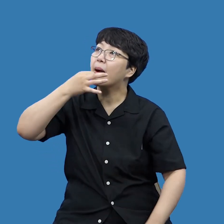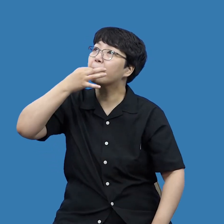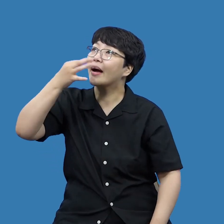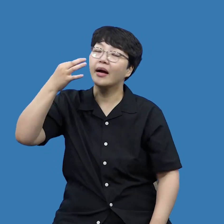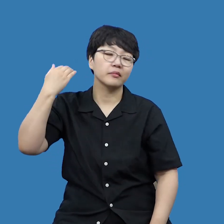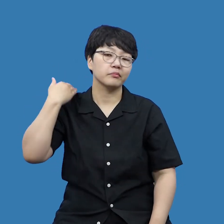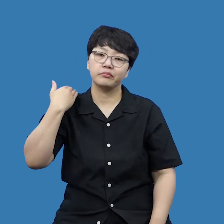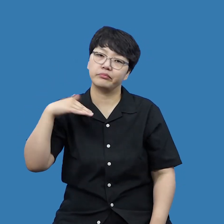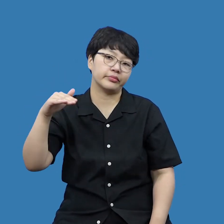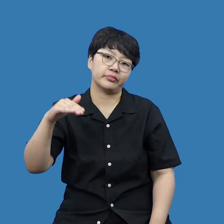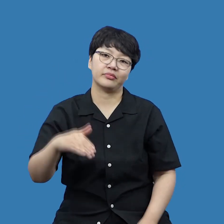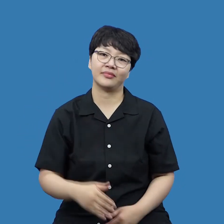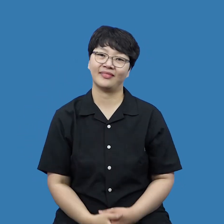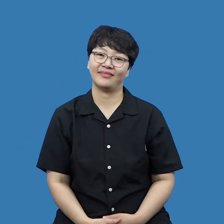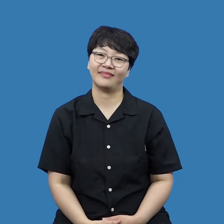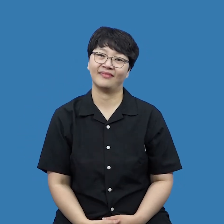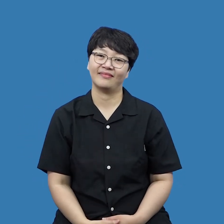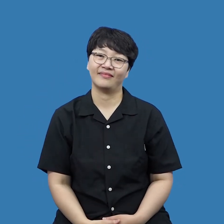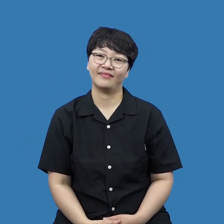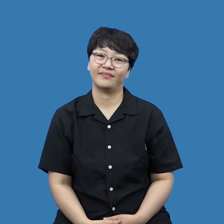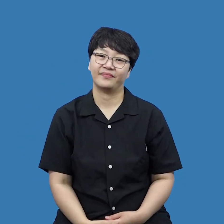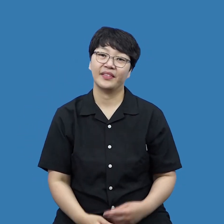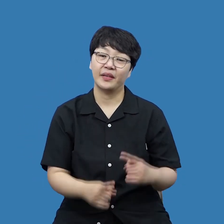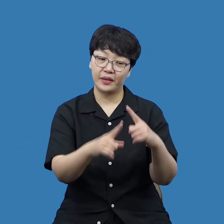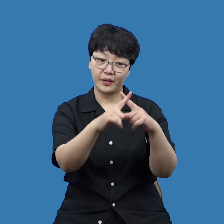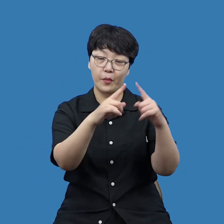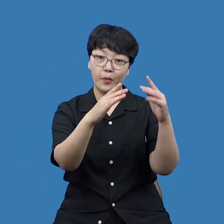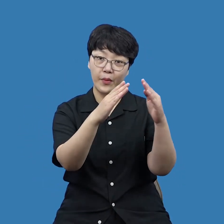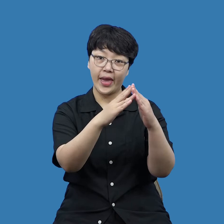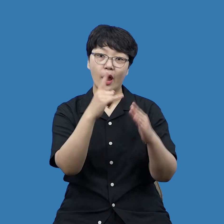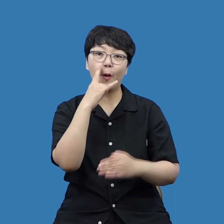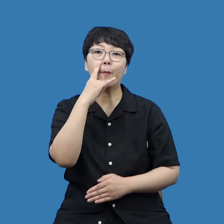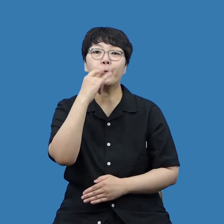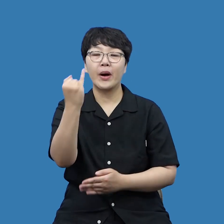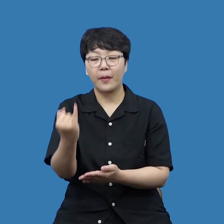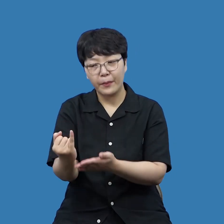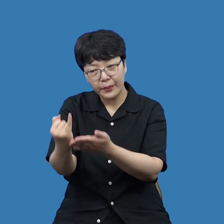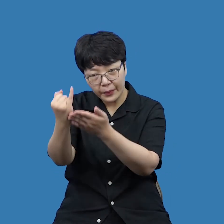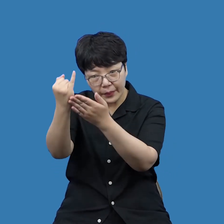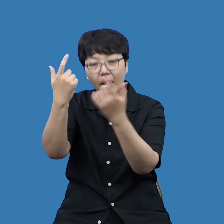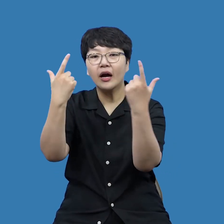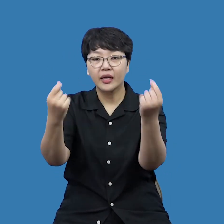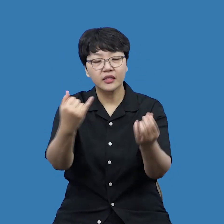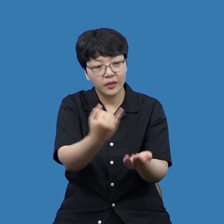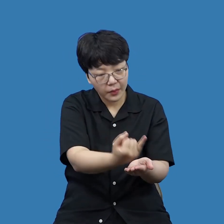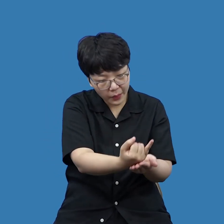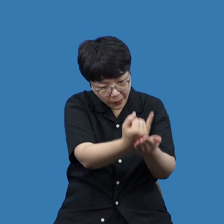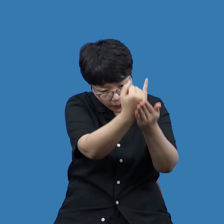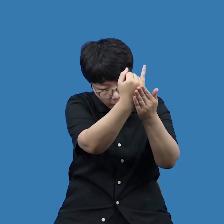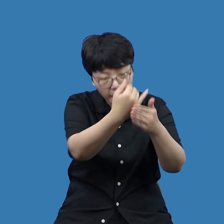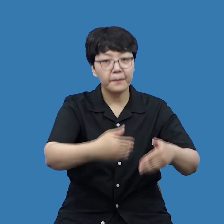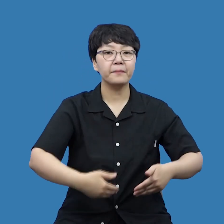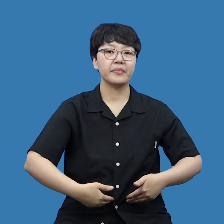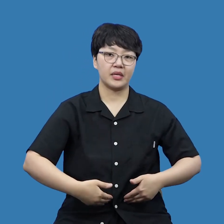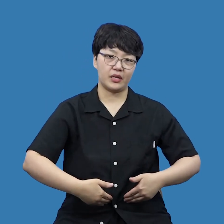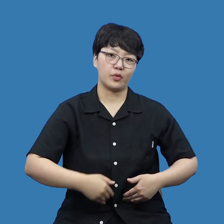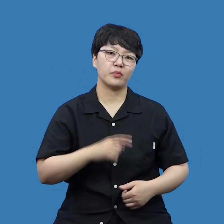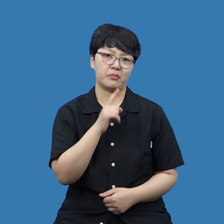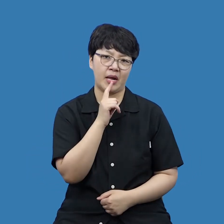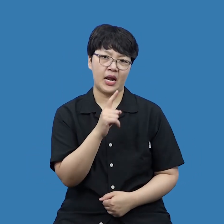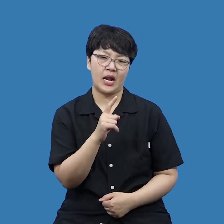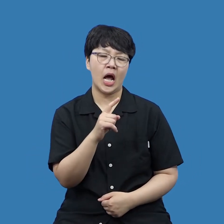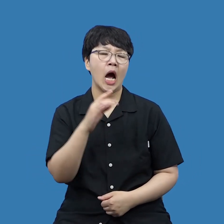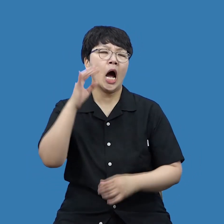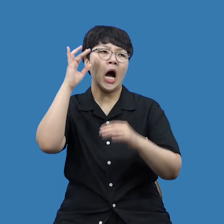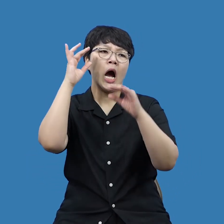교회를 어머니처럼 섬기지 못하는 사람은 하나님을 아버지로 부를 자격이 없다. 저는 이 말을 100%